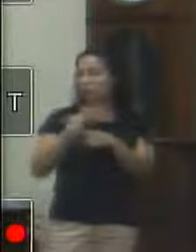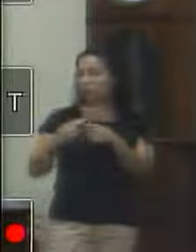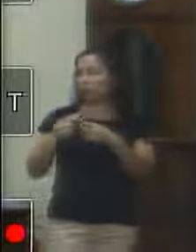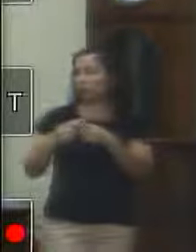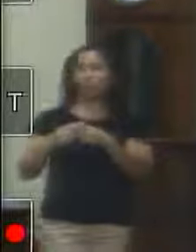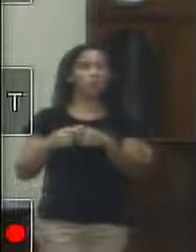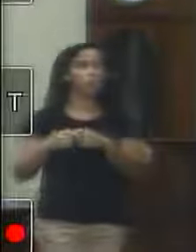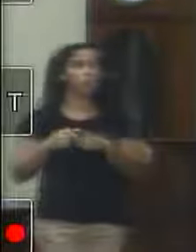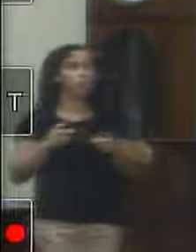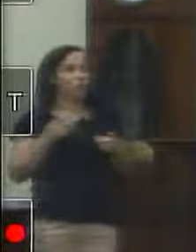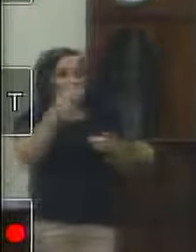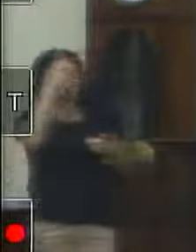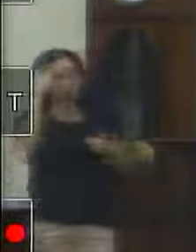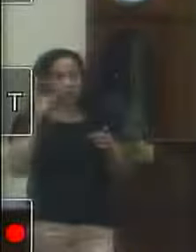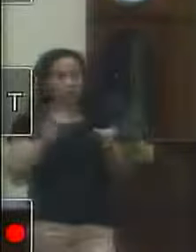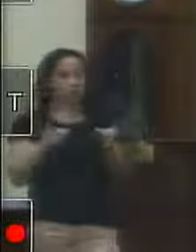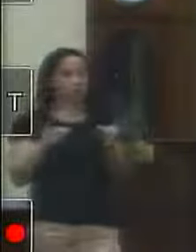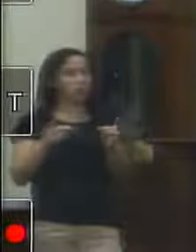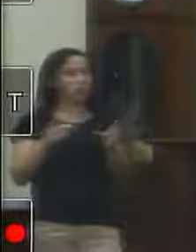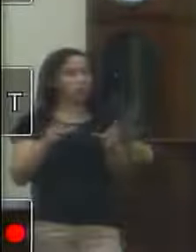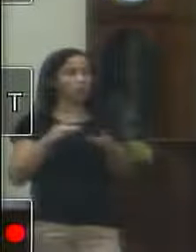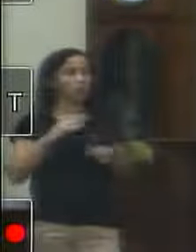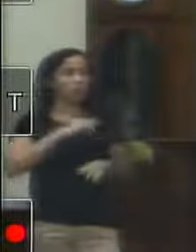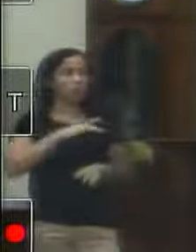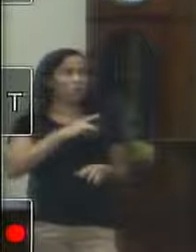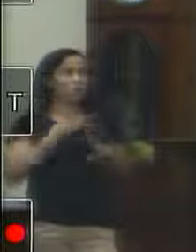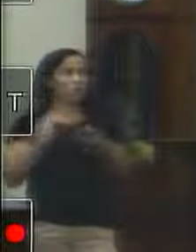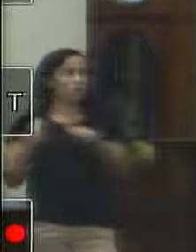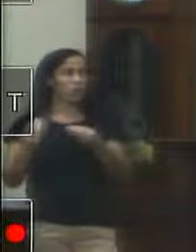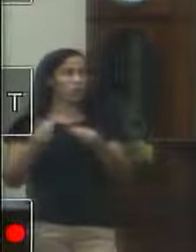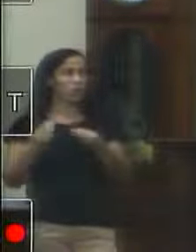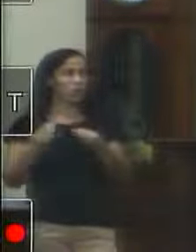os comerciantes estavam com medo de ter muito